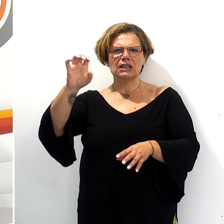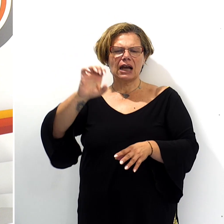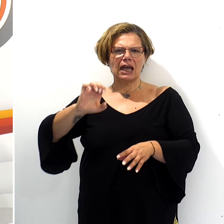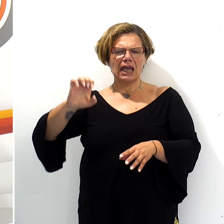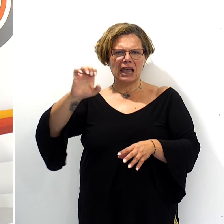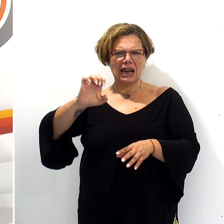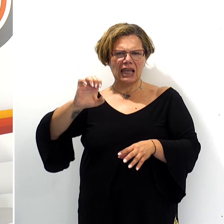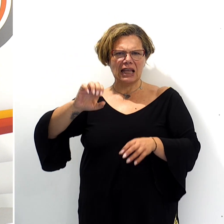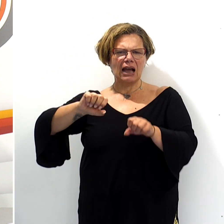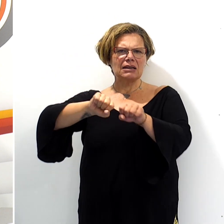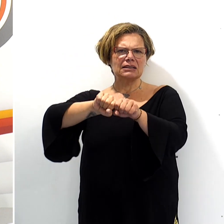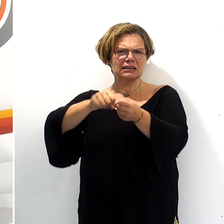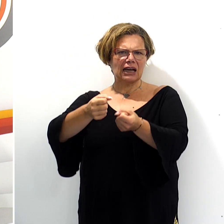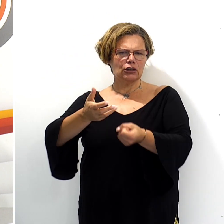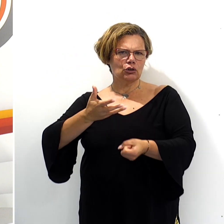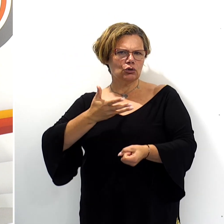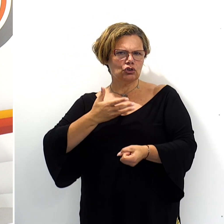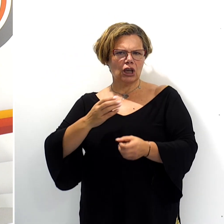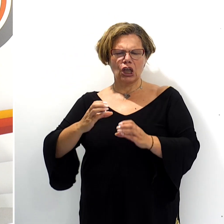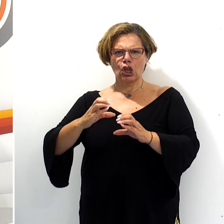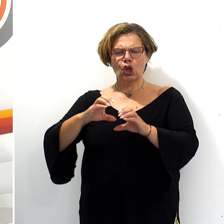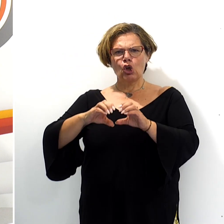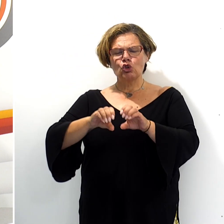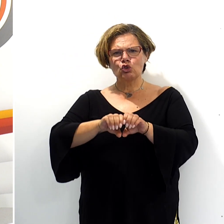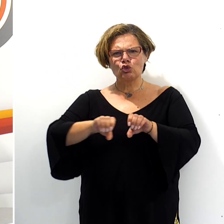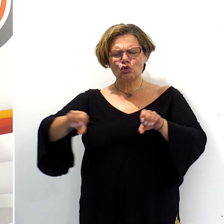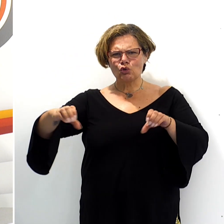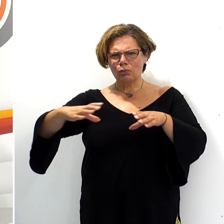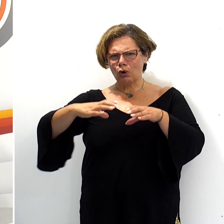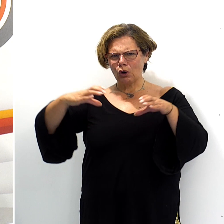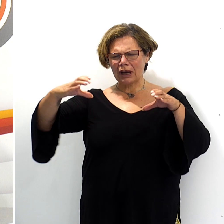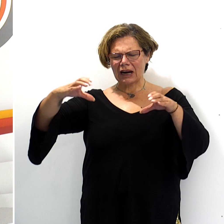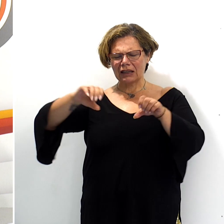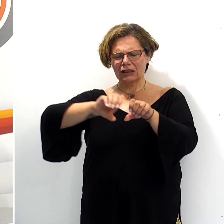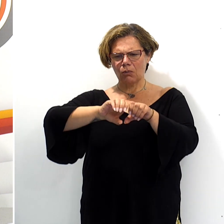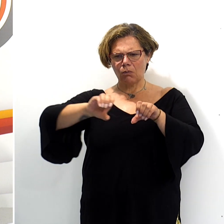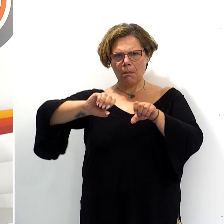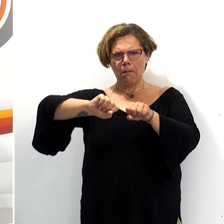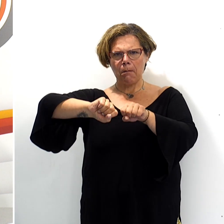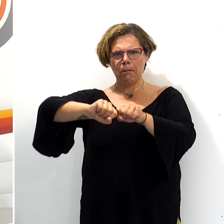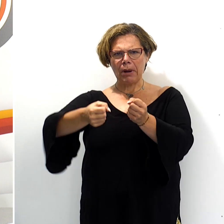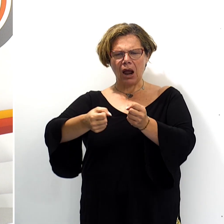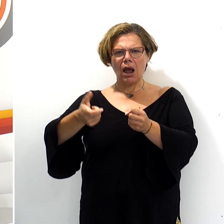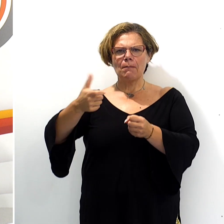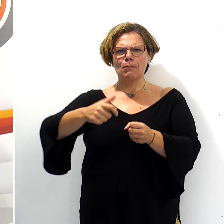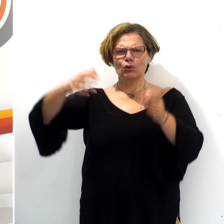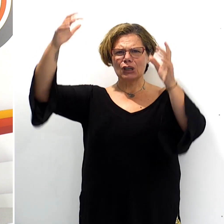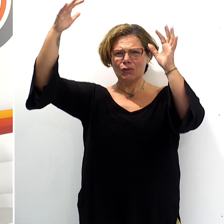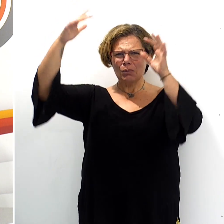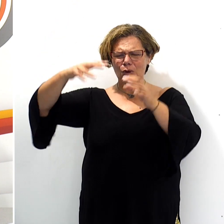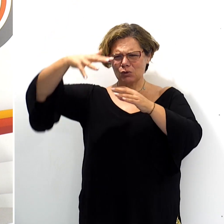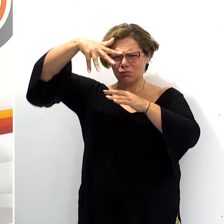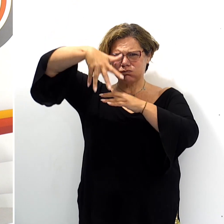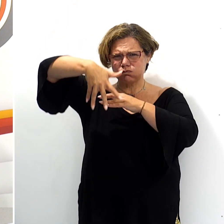un grosso tubo per la raccolta delle acque meteoriche si è rotto a causa della forte spinta